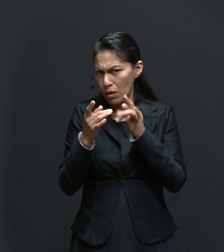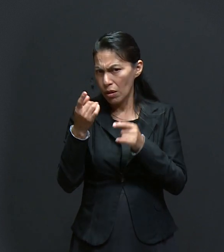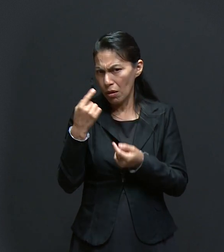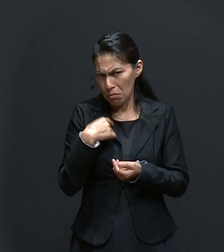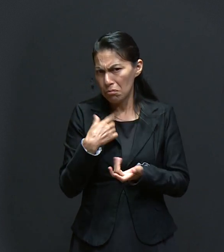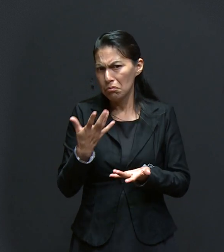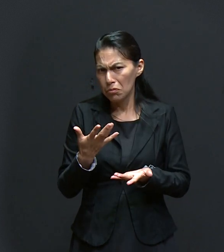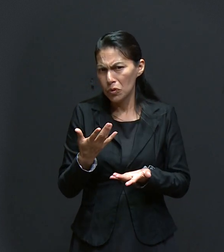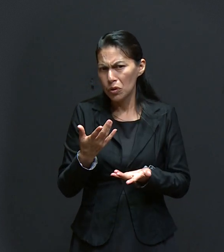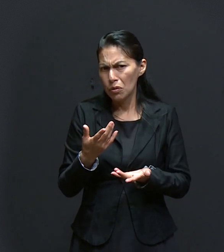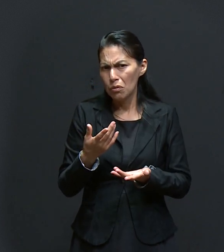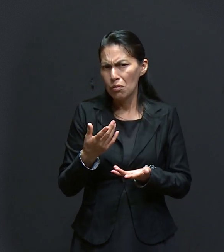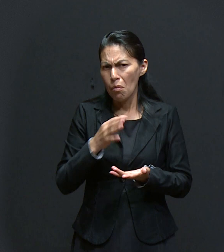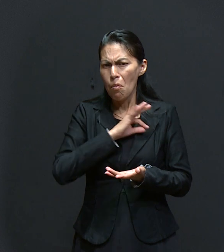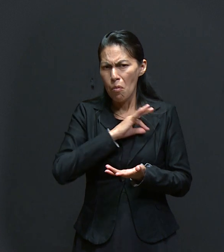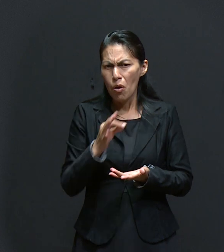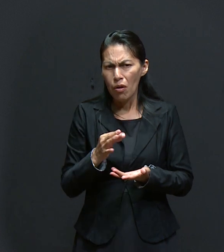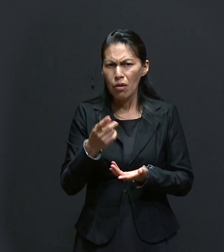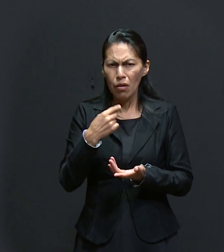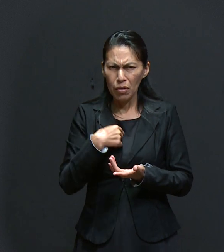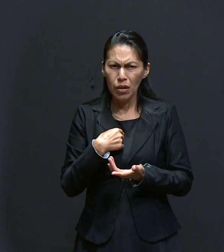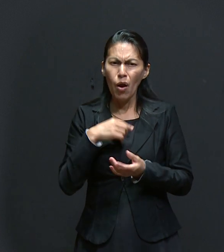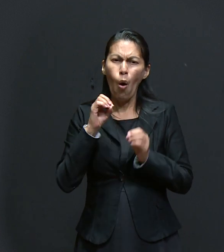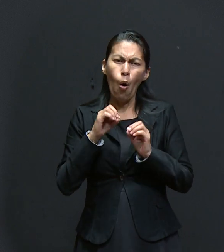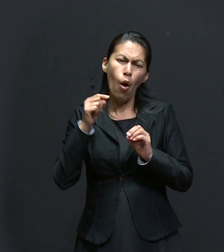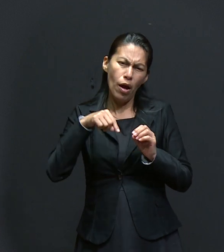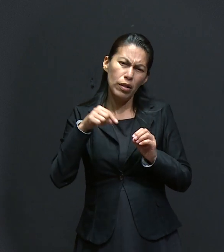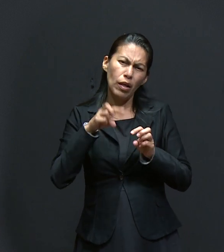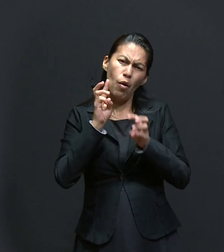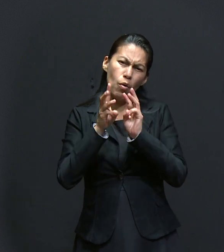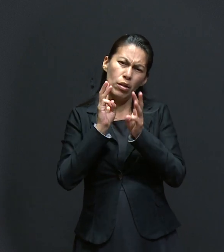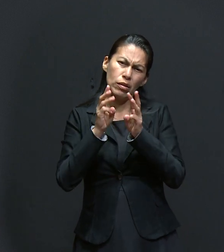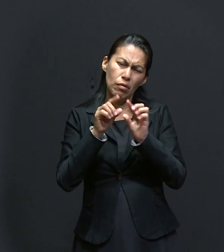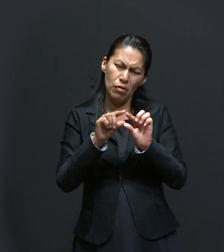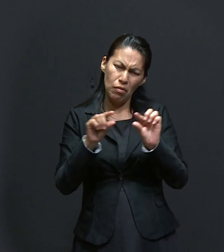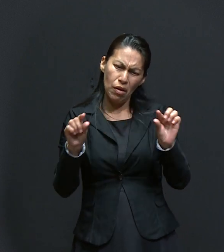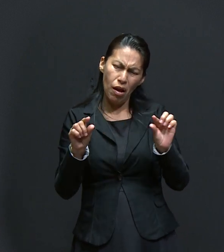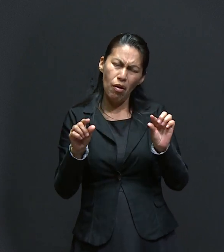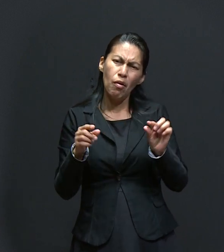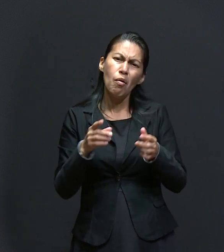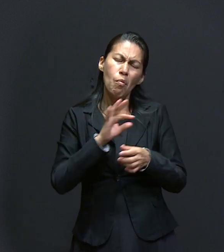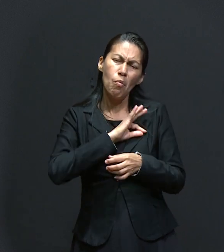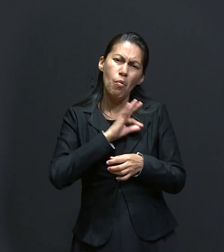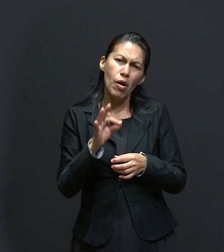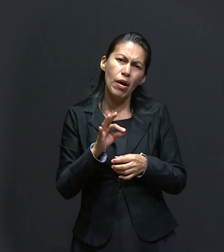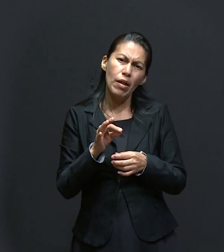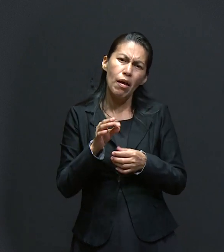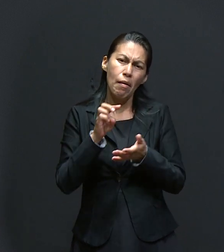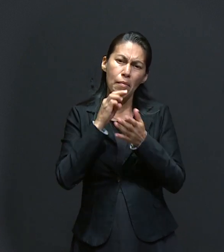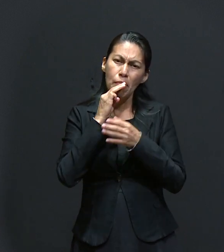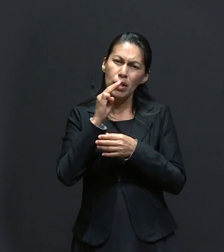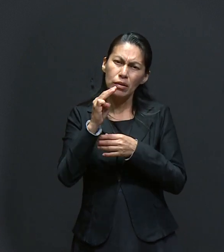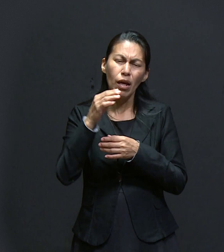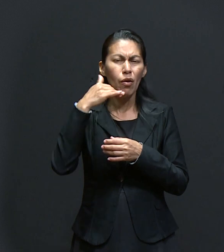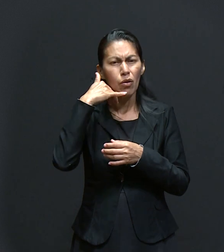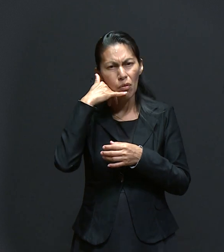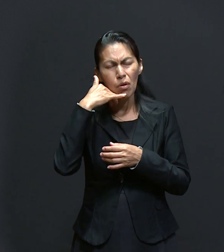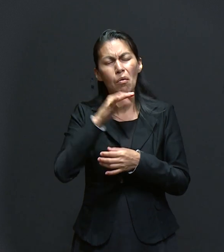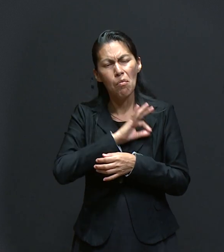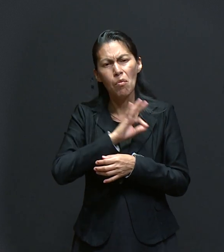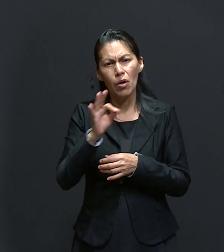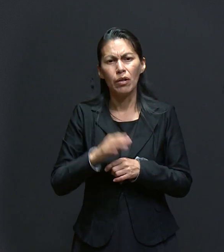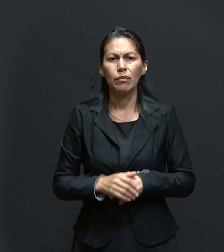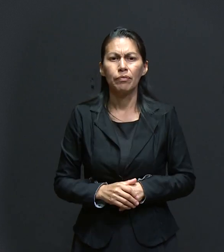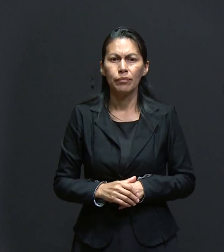con este centro de comunicación o también pueden contactar conmigo puedo facilitar y dar algunas o sería